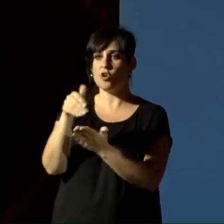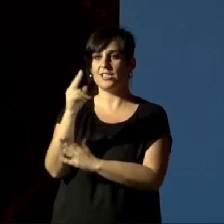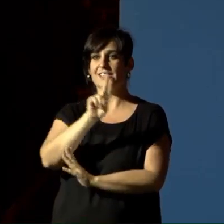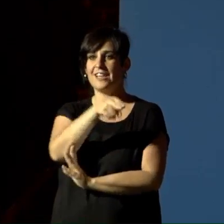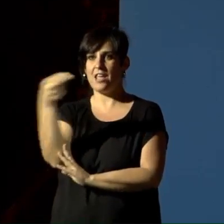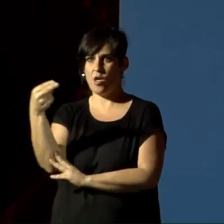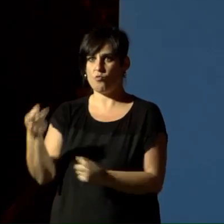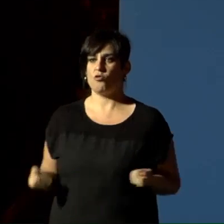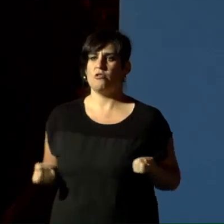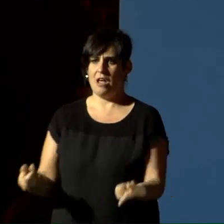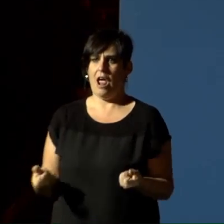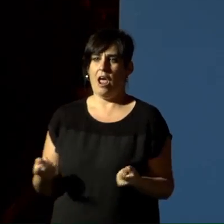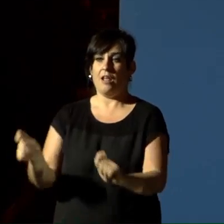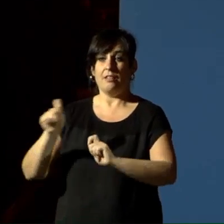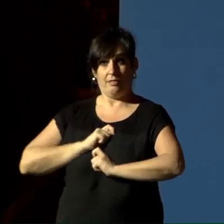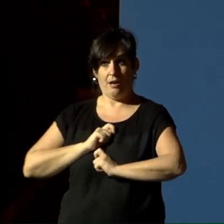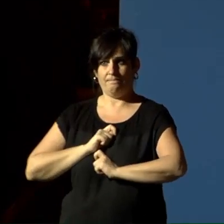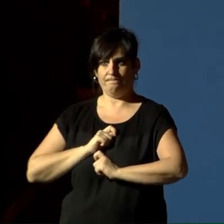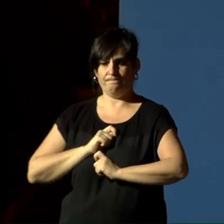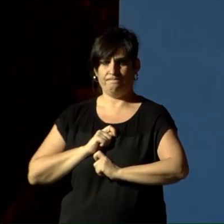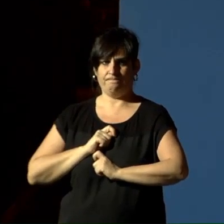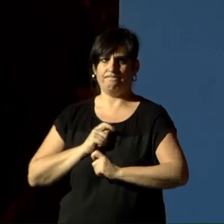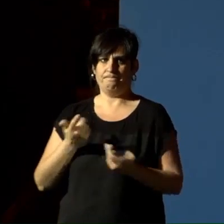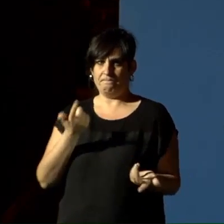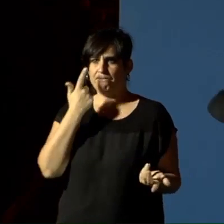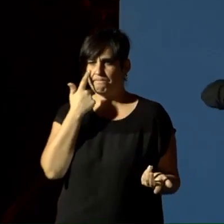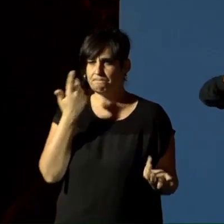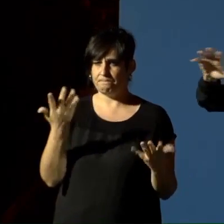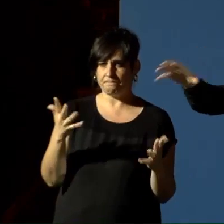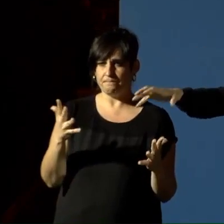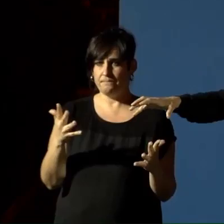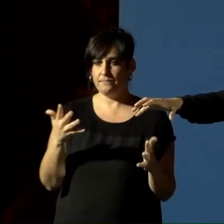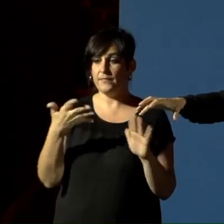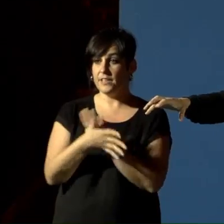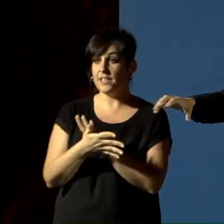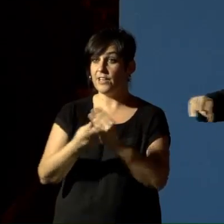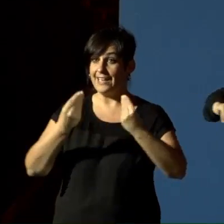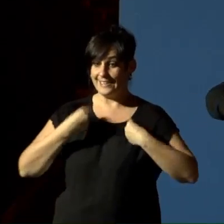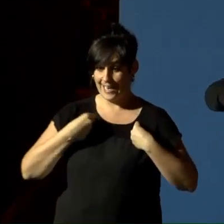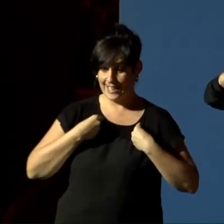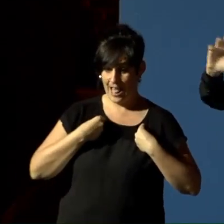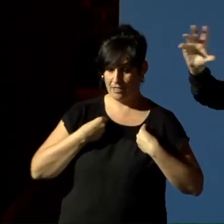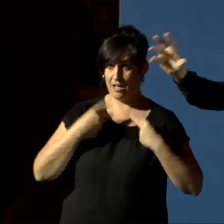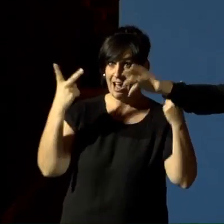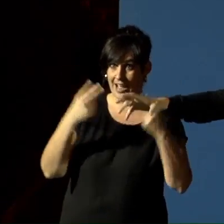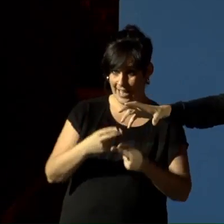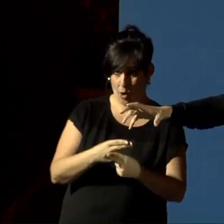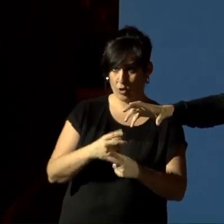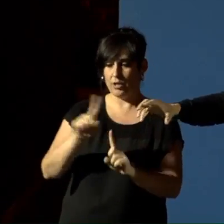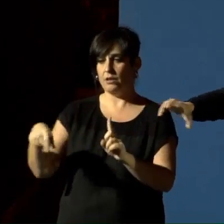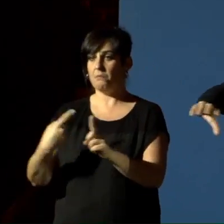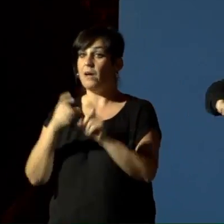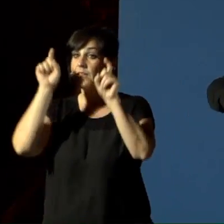euros, que son, para facernos unha idea, son todos os recortes da sanidade, todos os recortes da